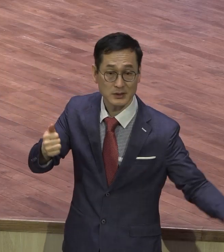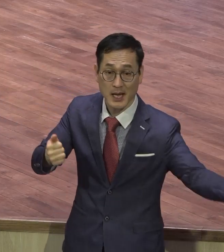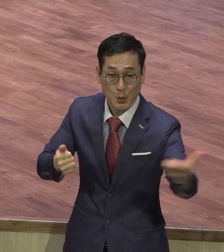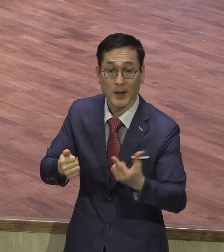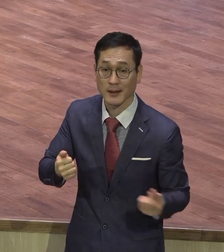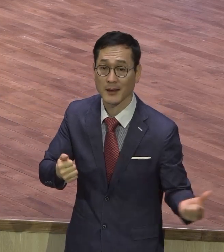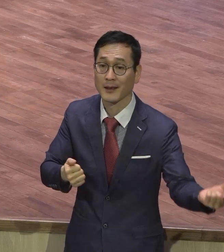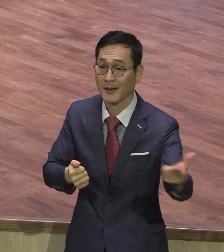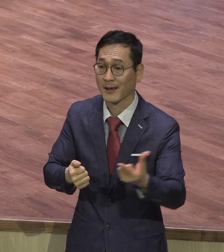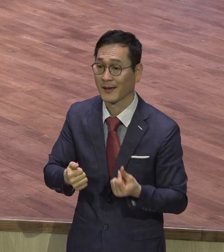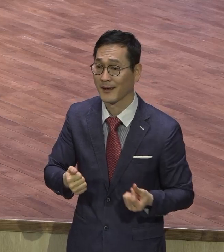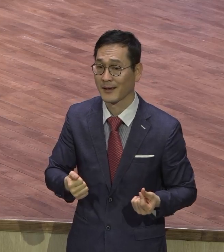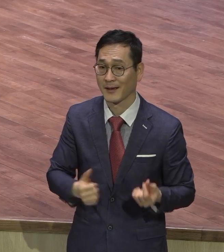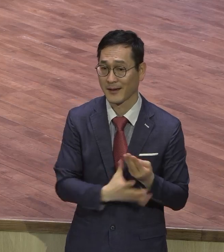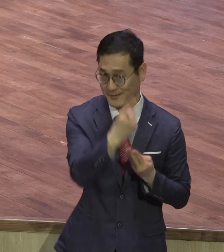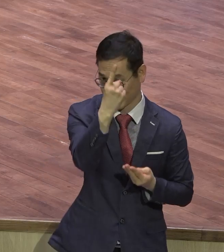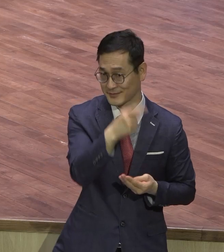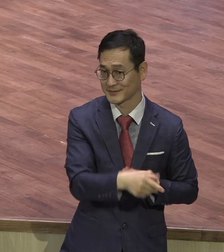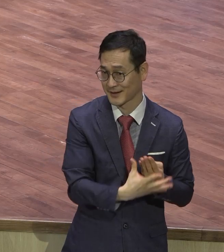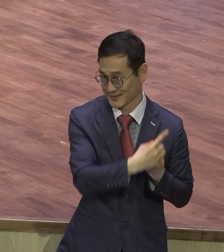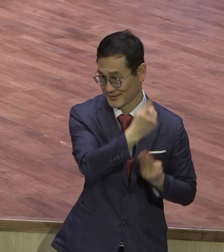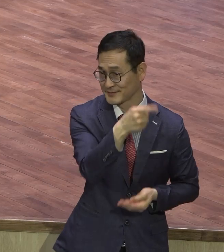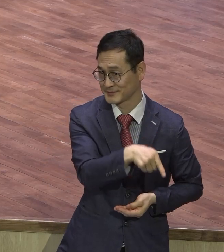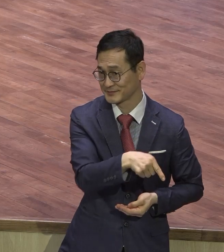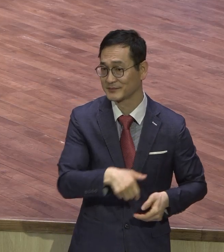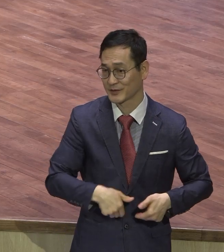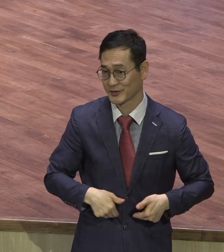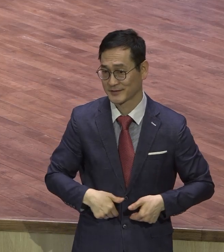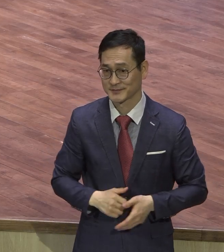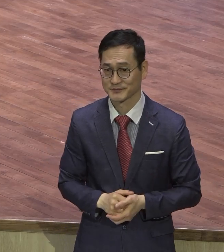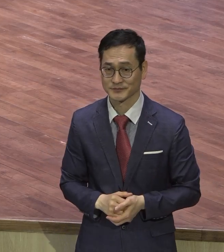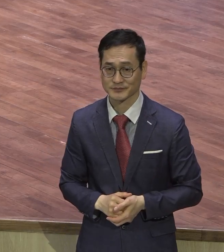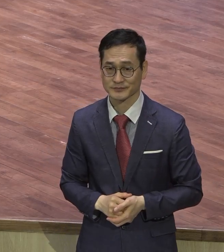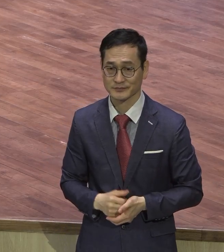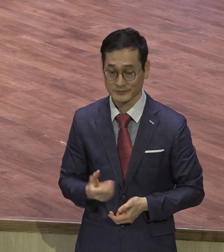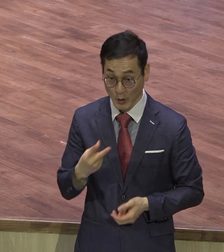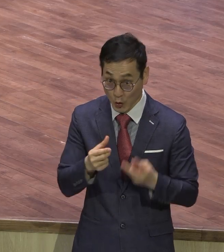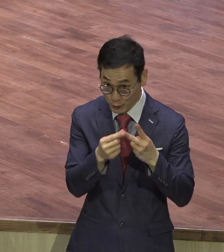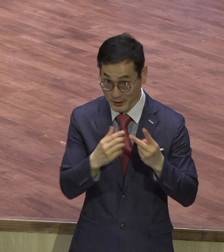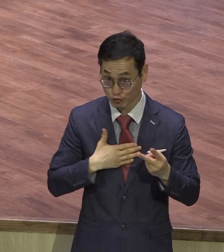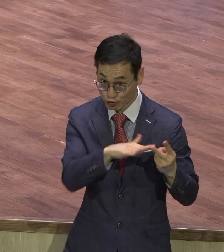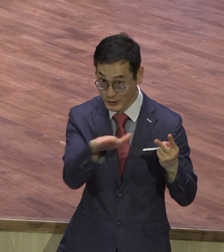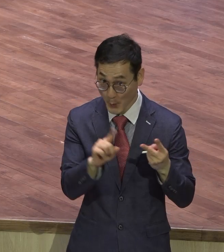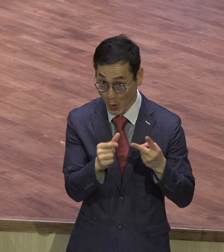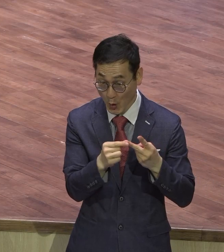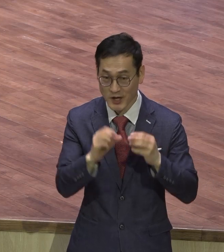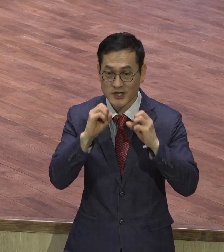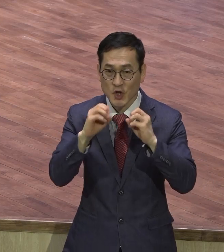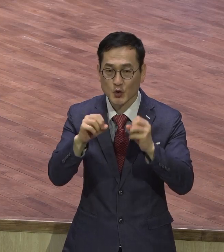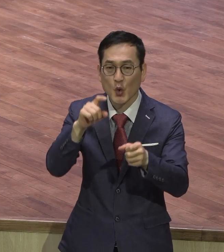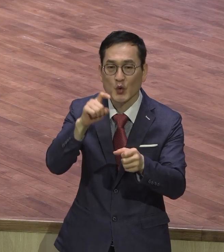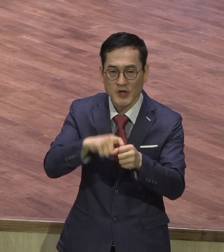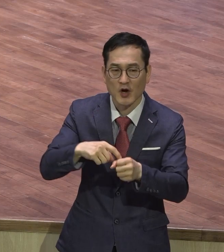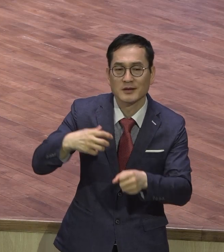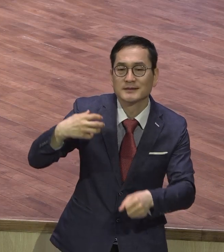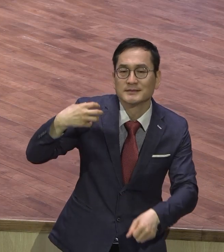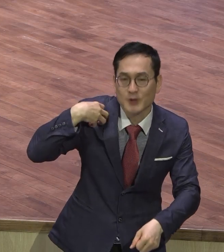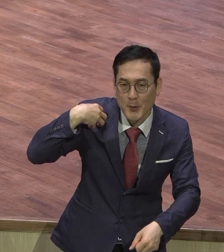자녀잖아요. 아멘. 그걸 말한 겁니다. 또 우리라는 표현 안에는요 성교적 소명이 담겨져